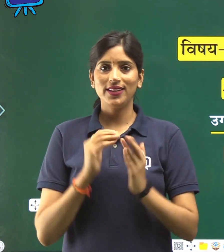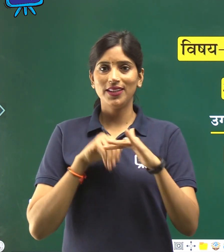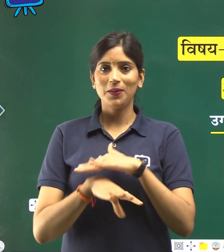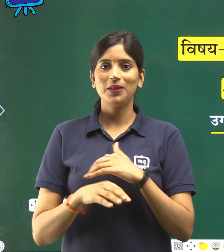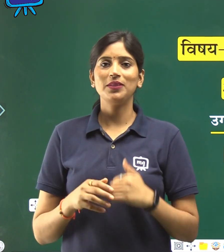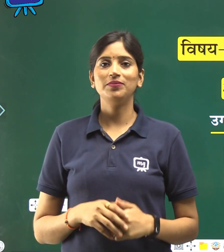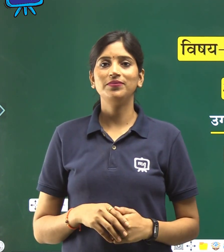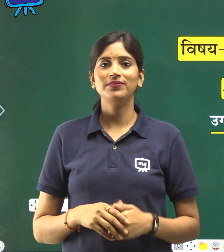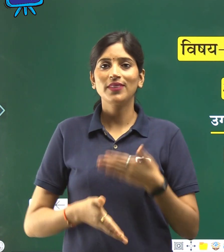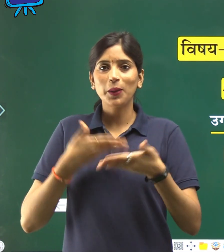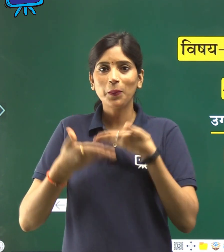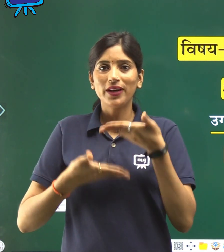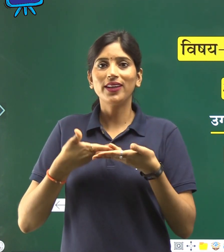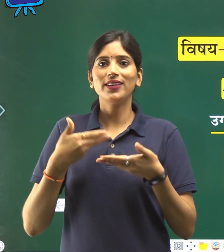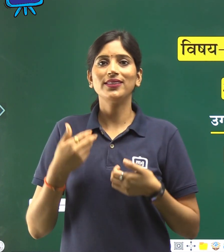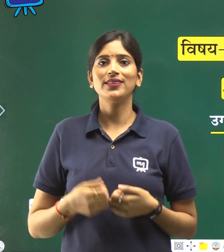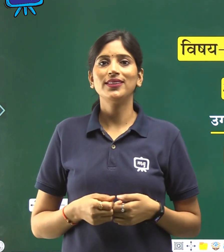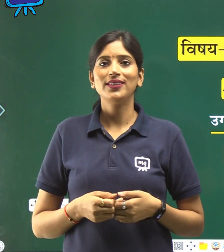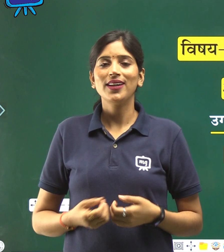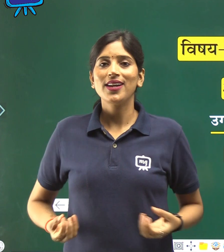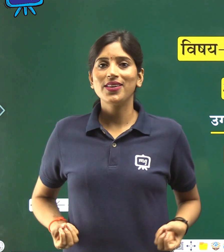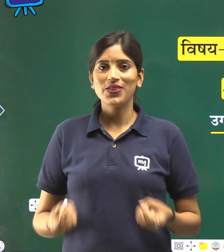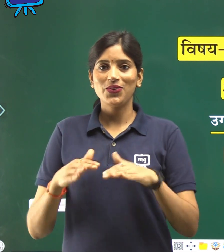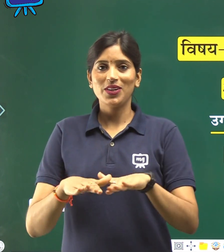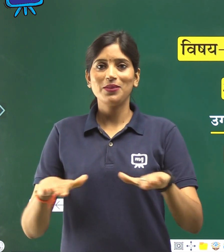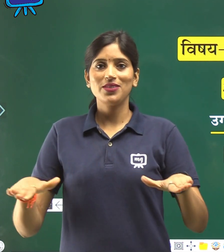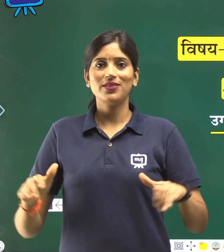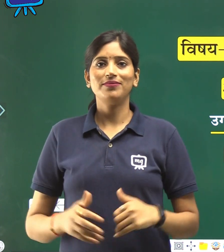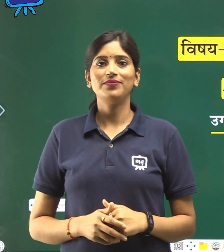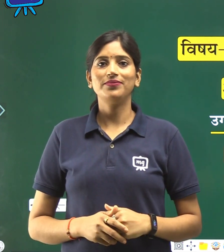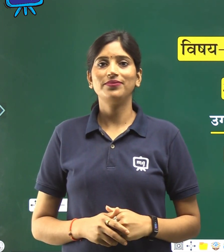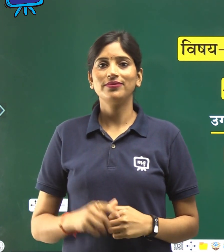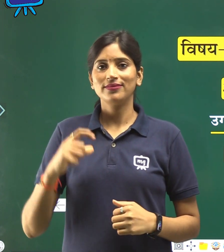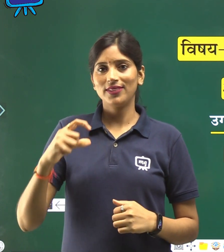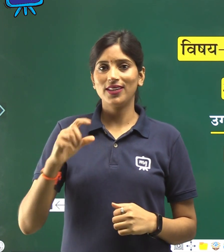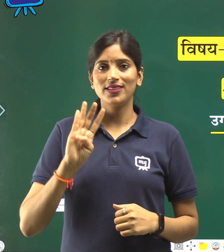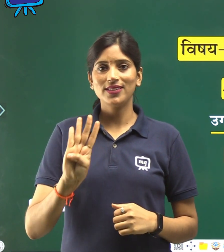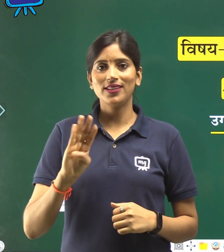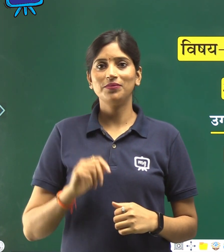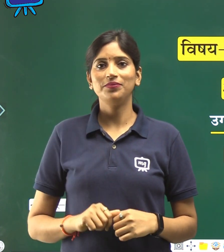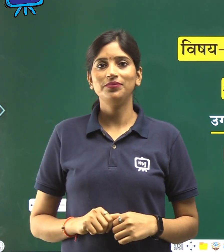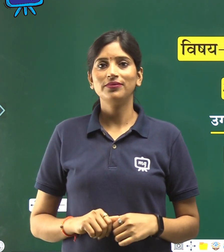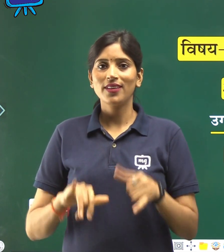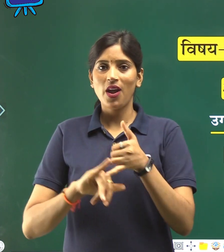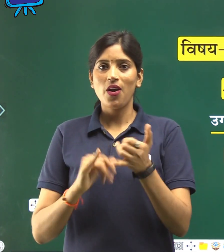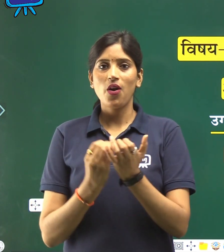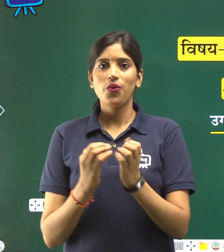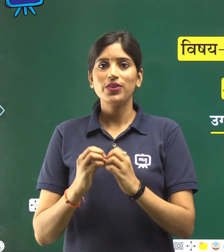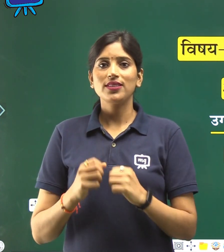के बारे में पढ़ाएंगे। शुरू करें बच्चों, कक्षा 4